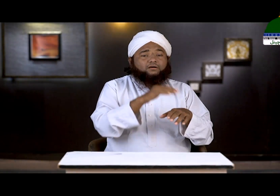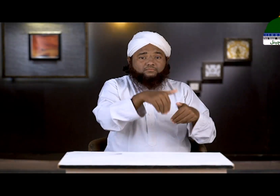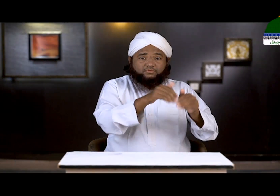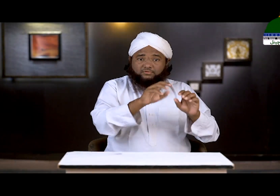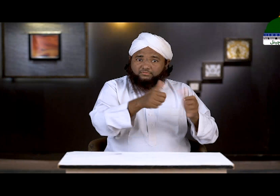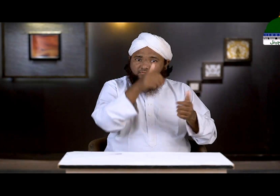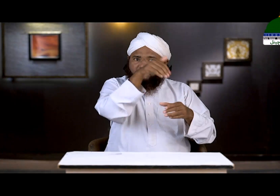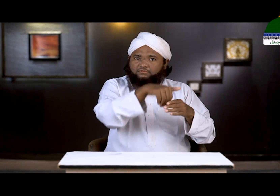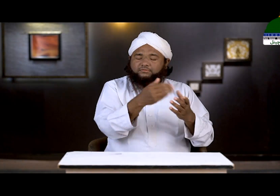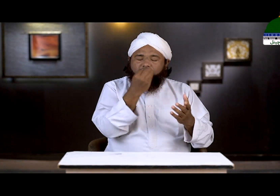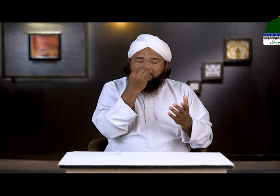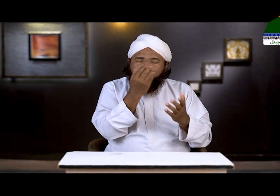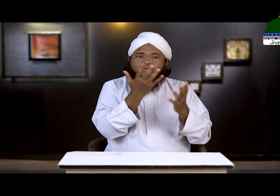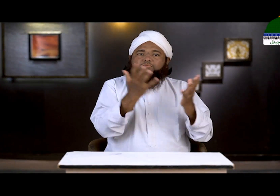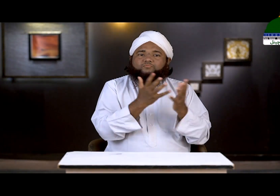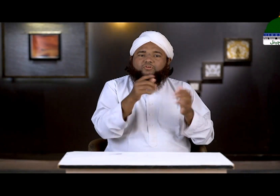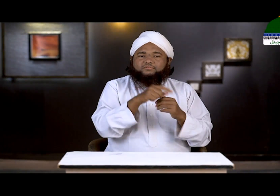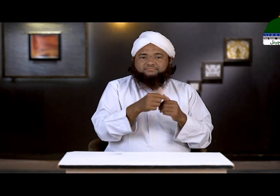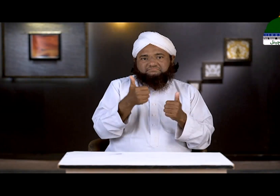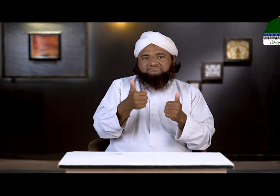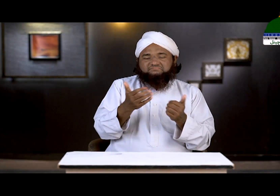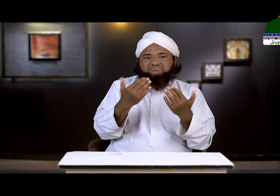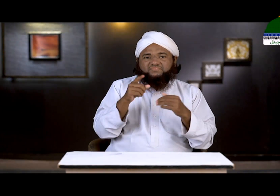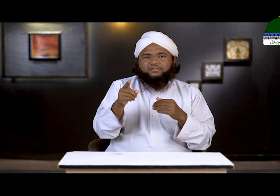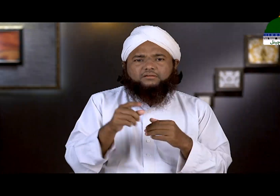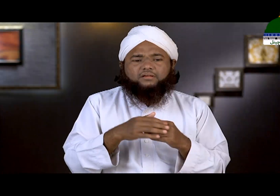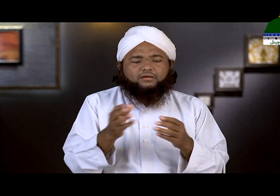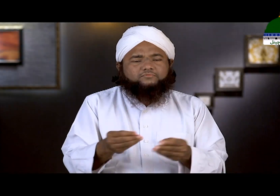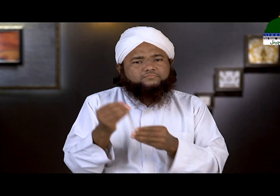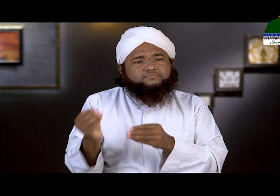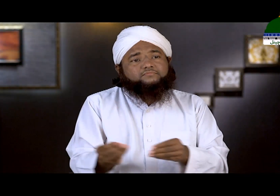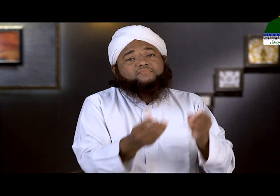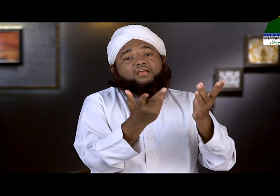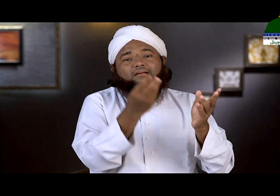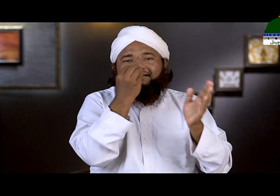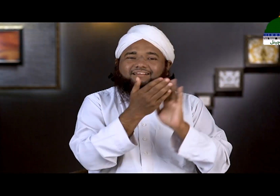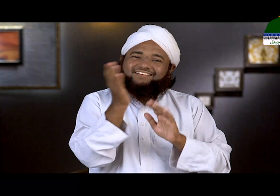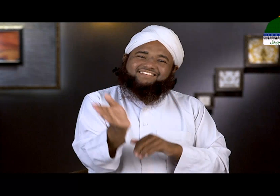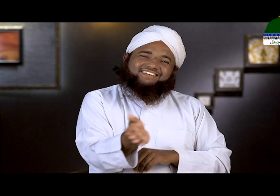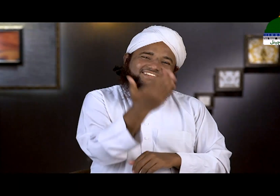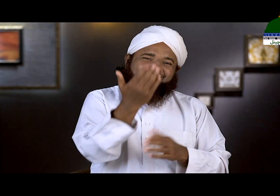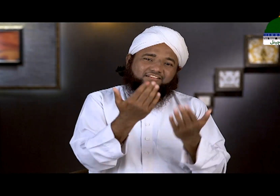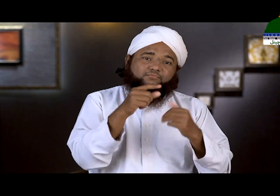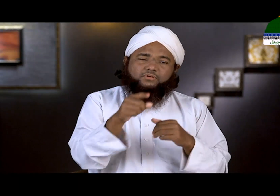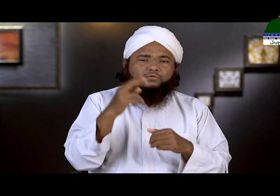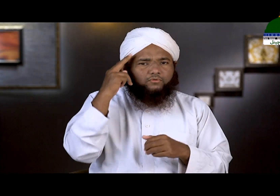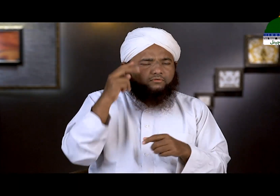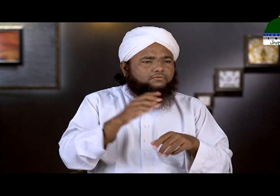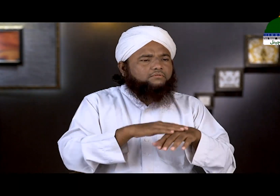کیا معاملہ فرمایا گیا؟ کہا اچھا معاملہ فرمایا گیا۔ پوچھا آپ کو کہاں لے جایا گیا؟ فرمایا جنت میں۔ خواب